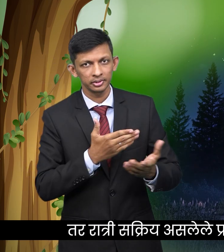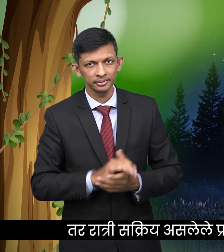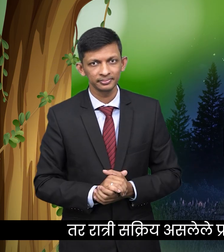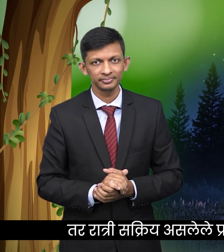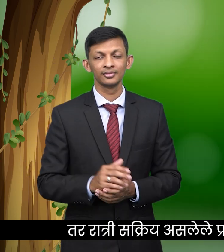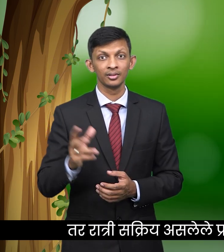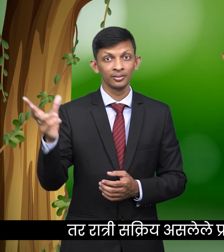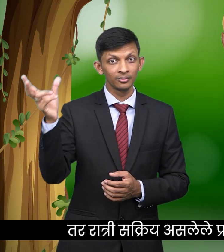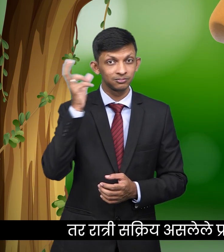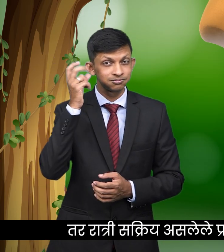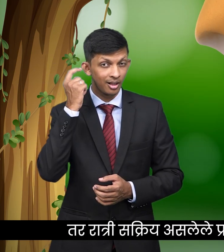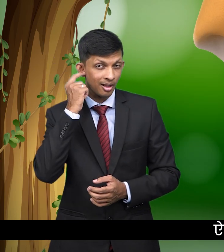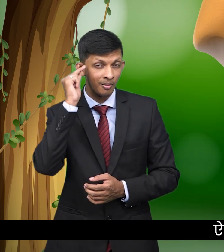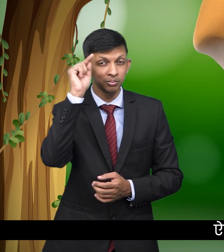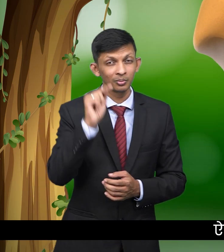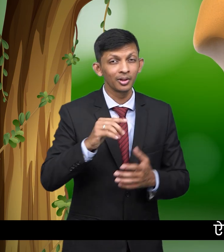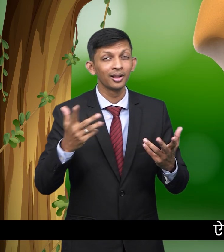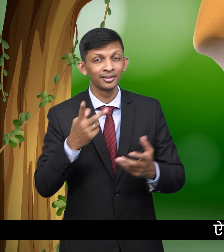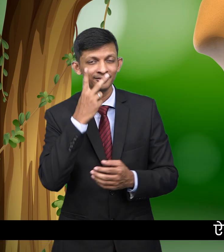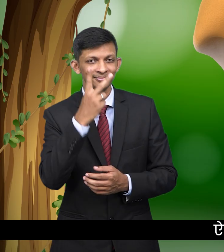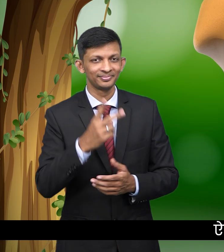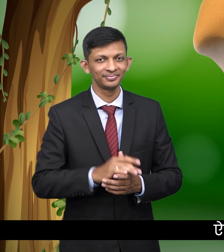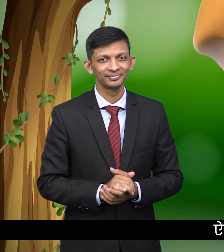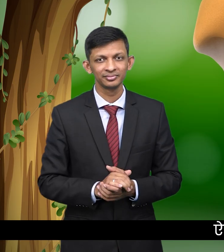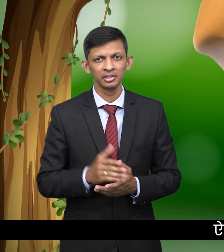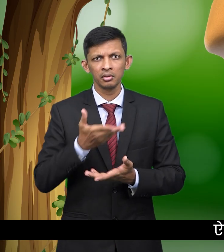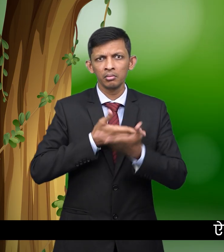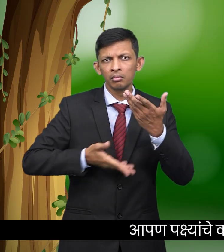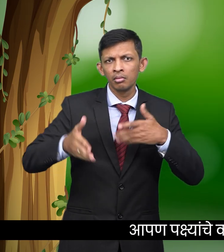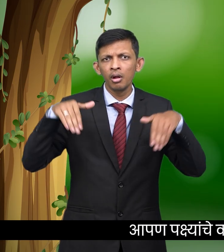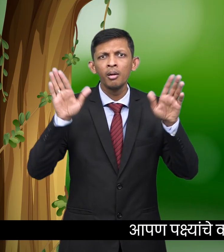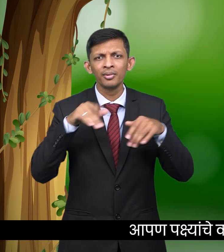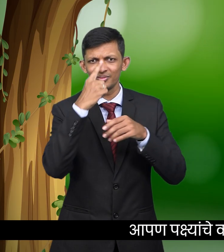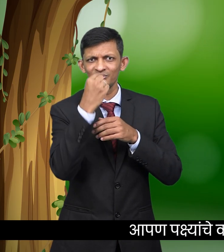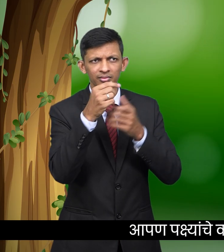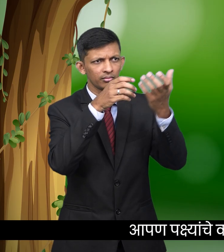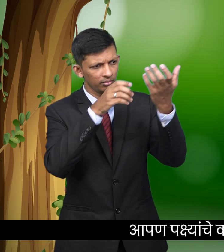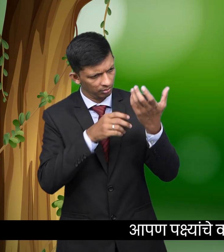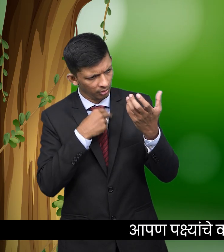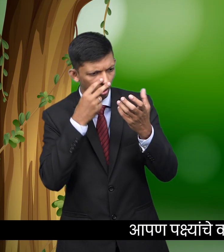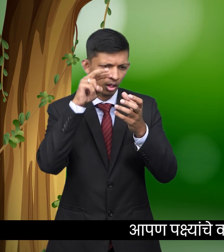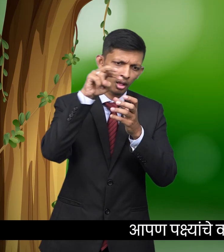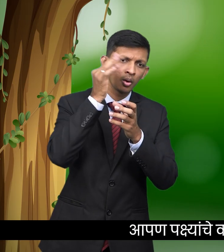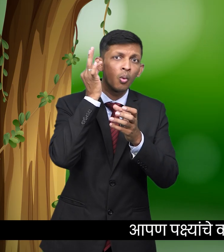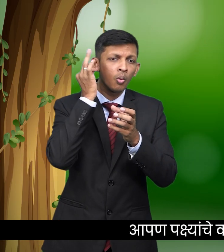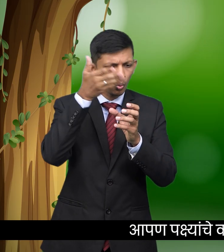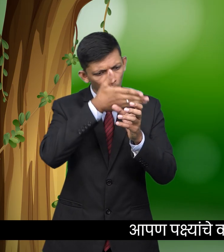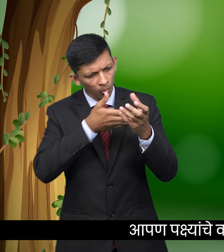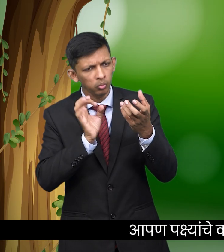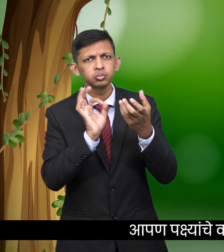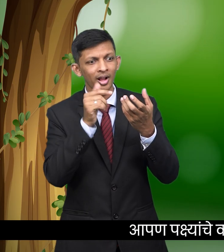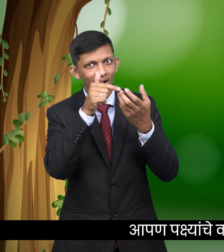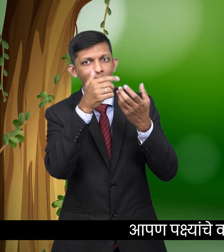काळ्या पांढऱ्या रंगातच पाहतात. ऐकण्याची क्षमता. आपण पक्ष्यांचे कान